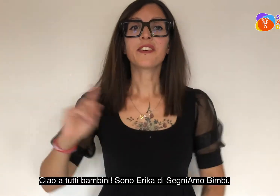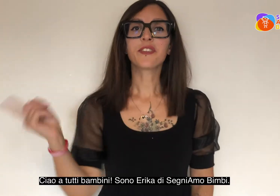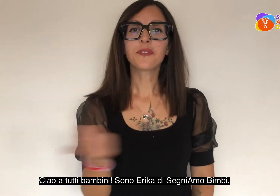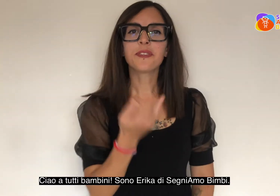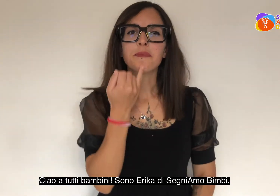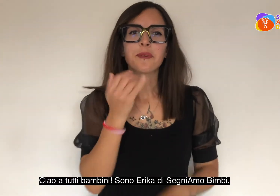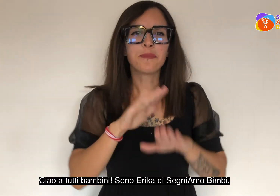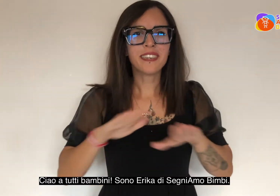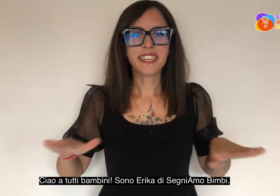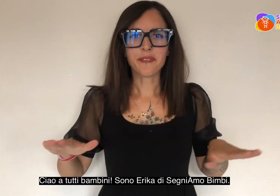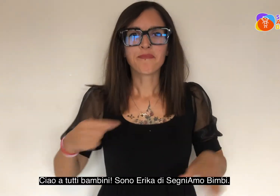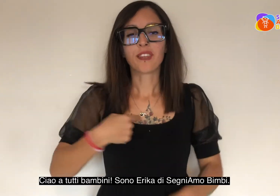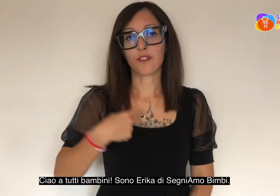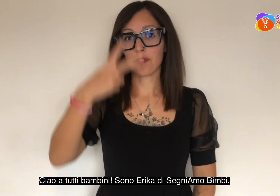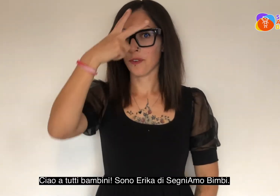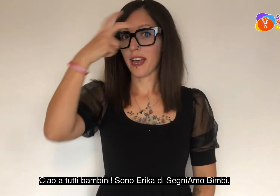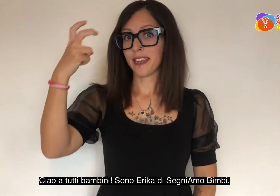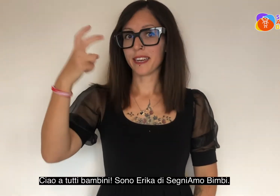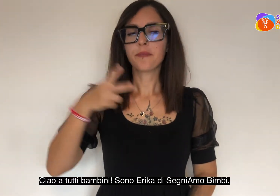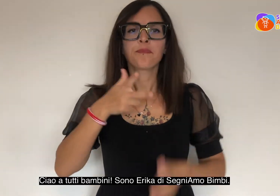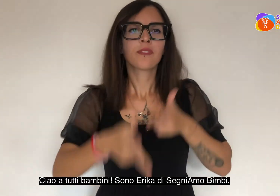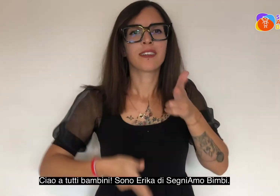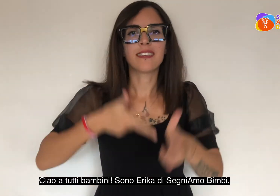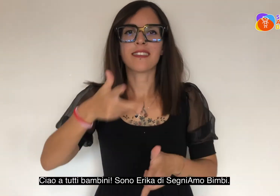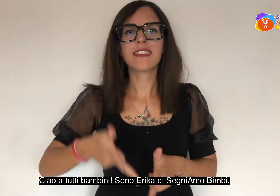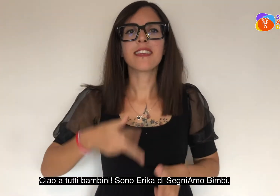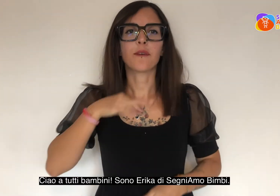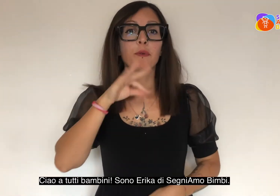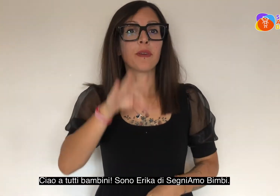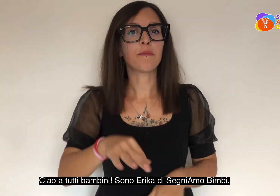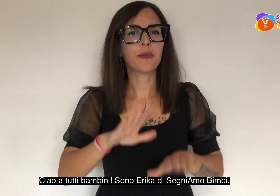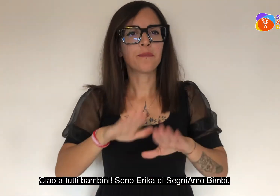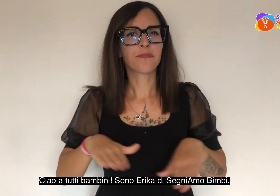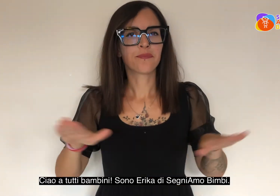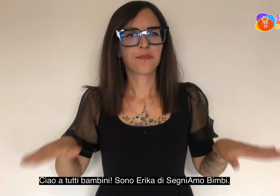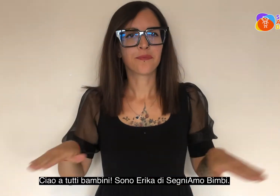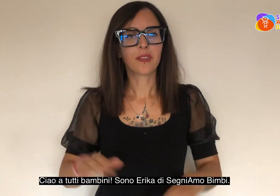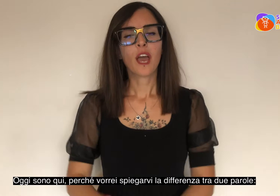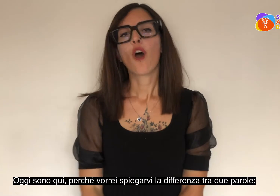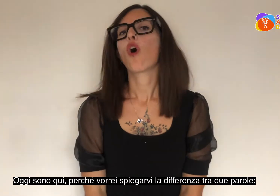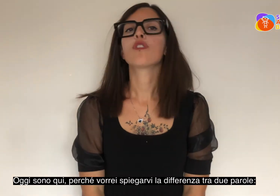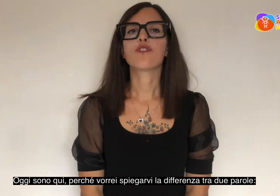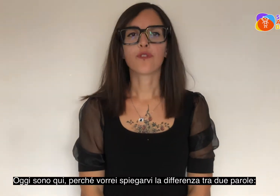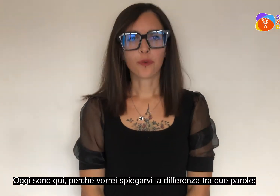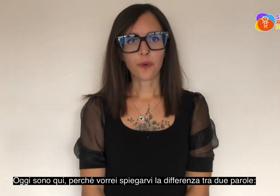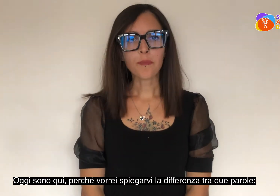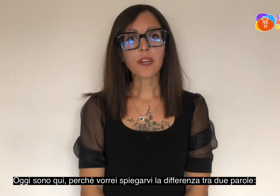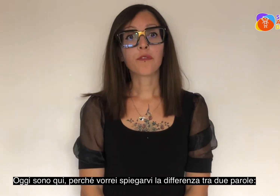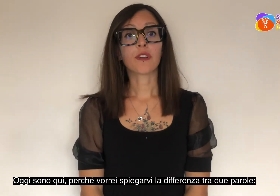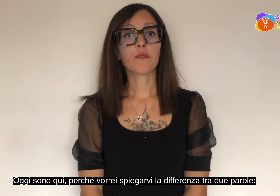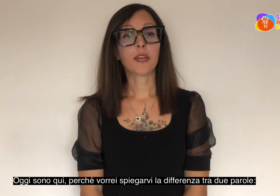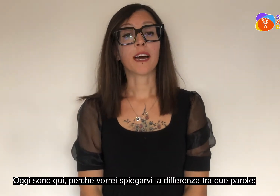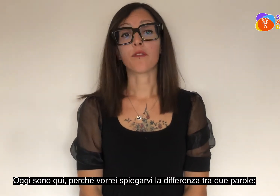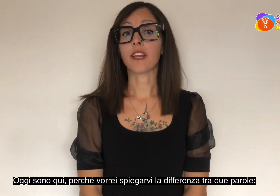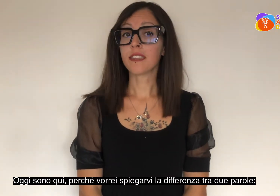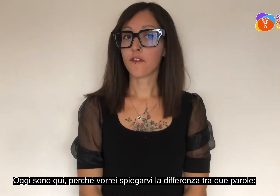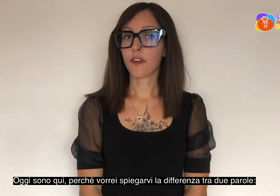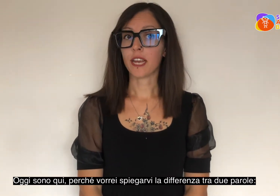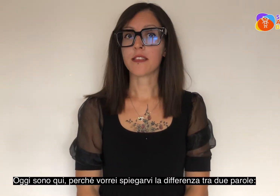Ciao a tutti bambini, sono Erika di Segniamo Bimbi. Oggi sono qui perché vorrei spiegarvi la differenza